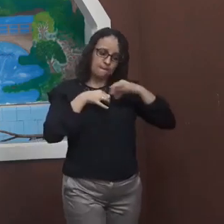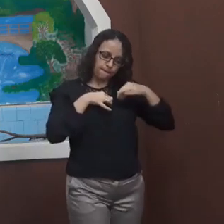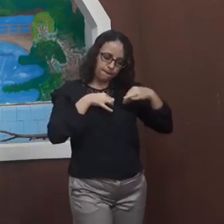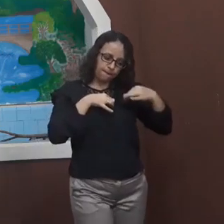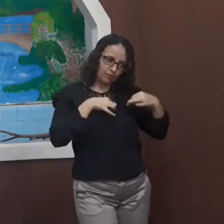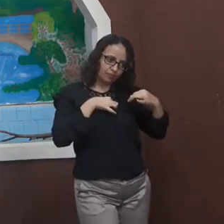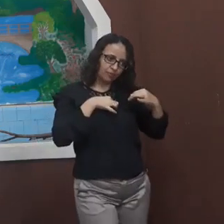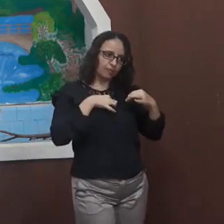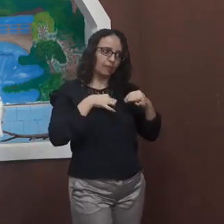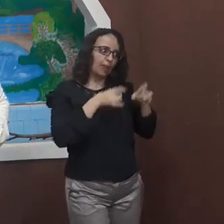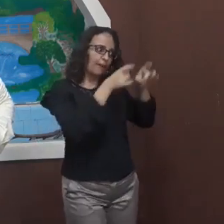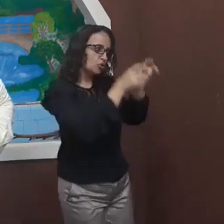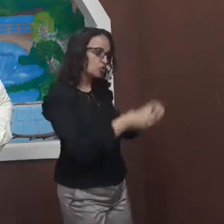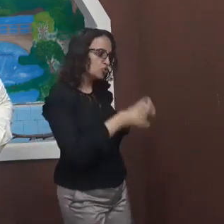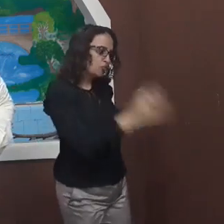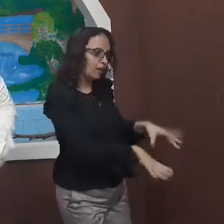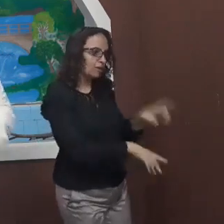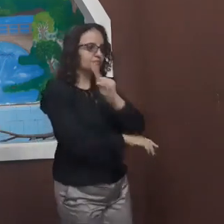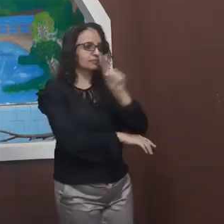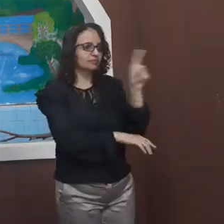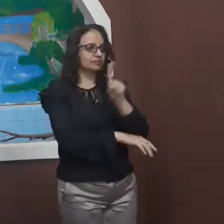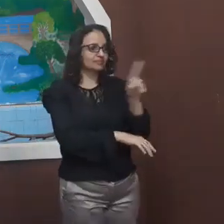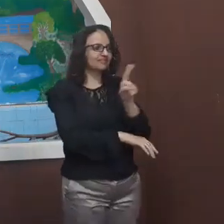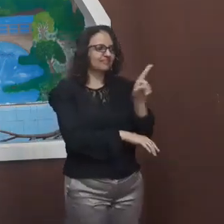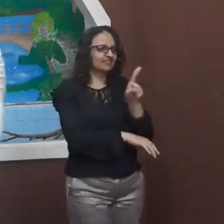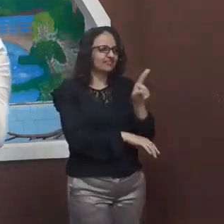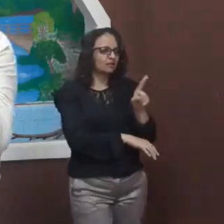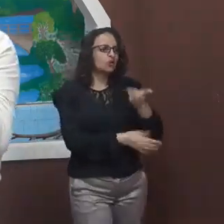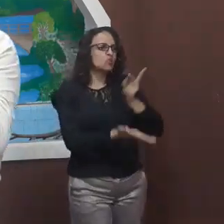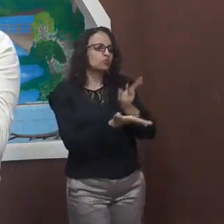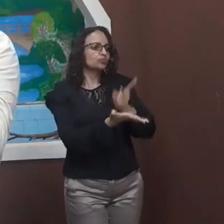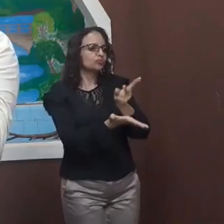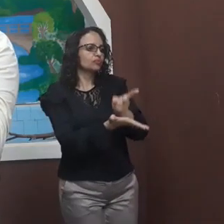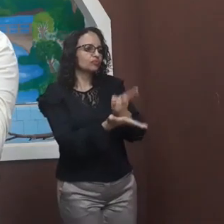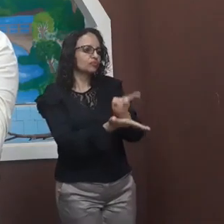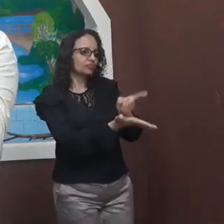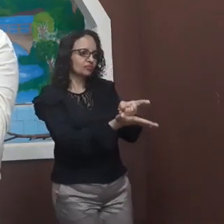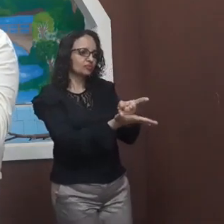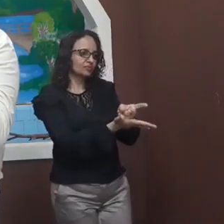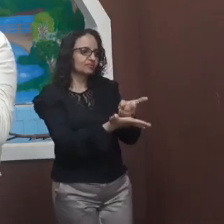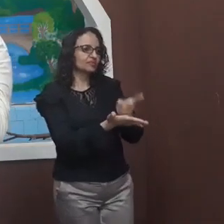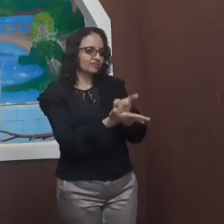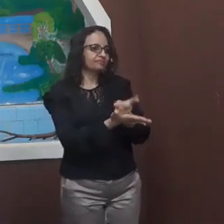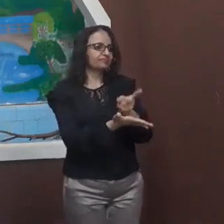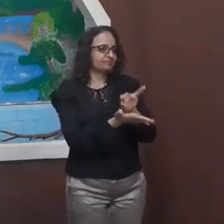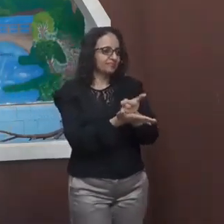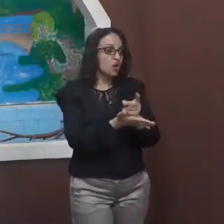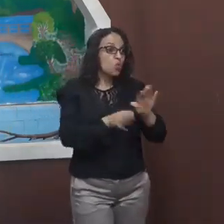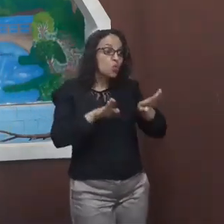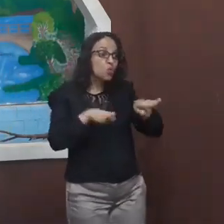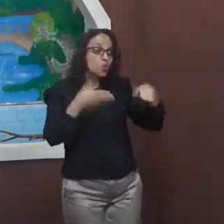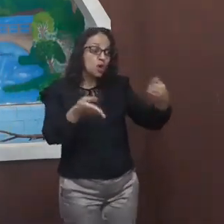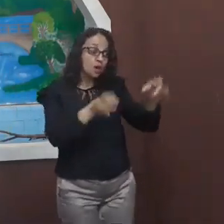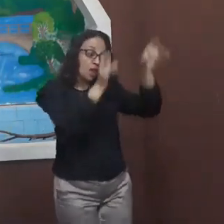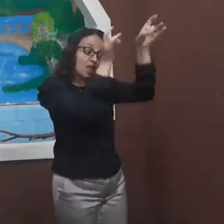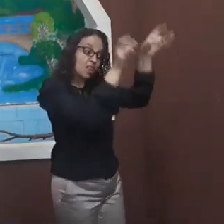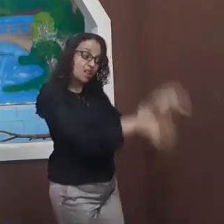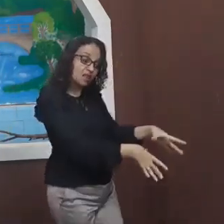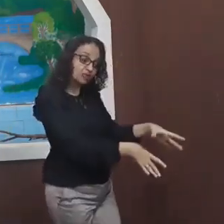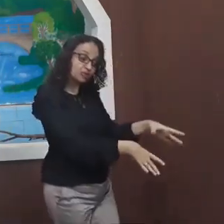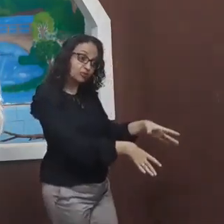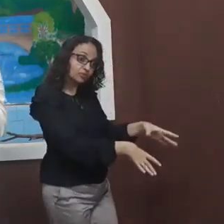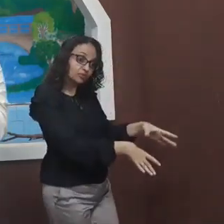não ia no lixo não. E quando a camisa ia pro lixo, que não